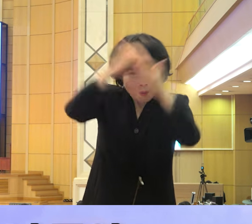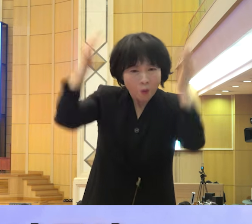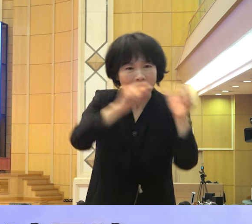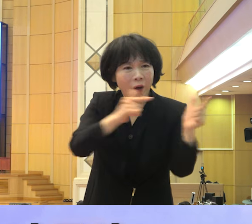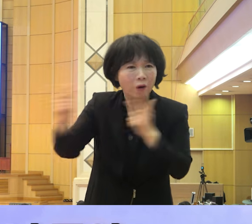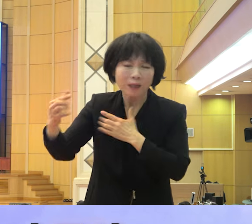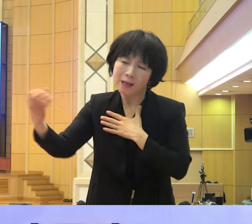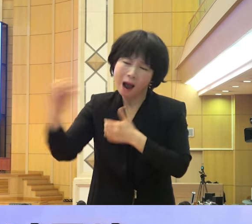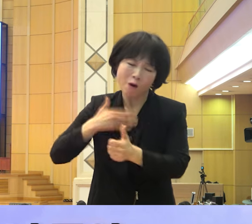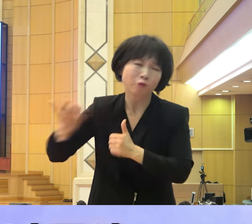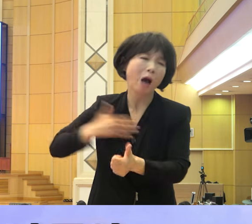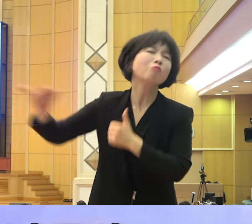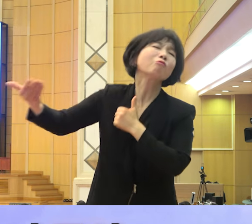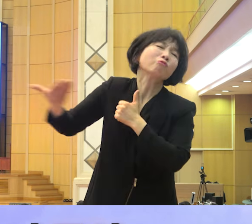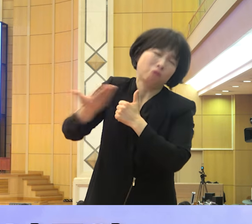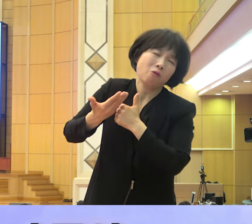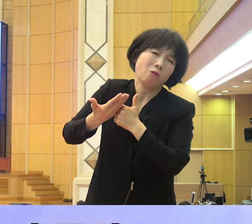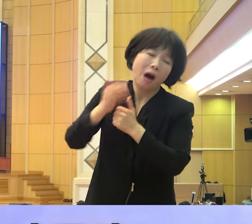것을